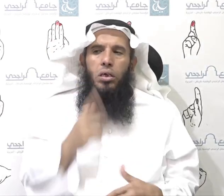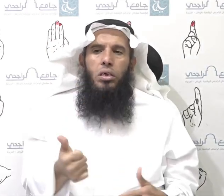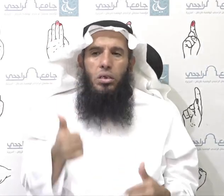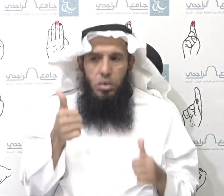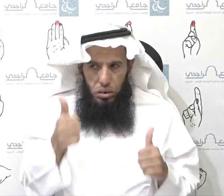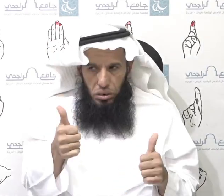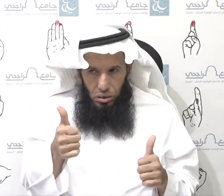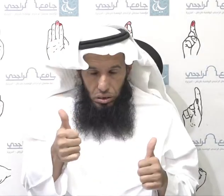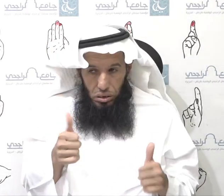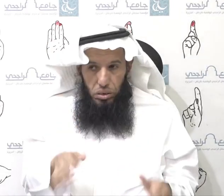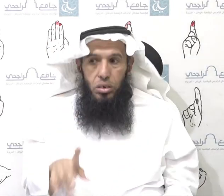فإنك